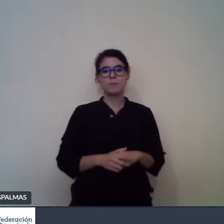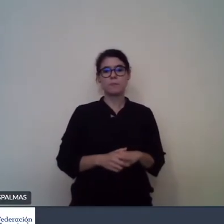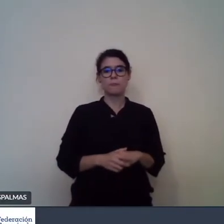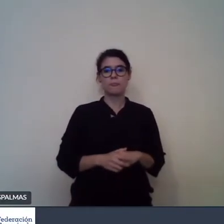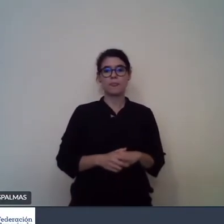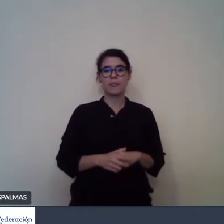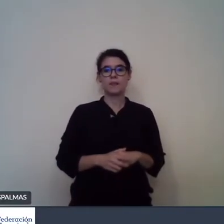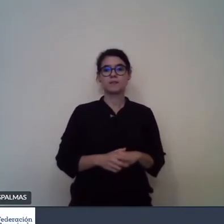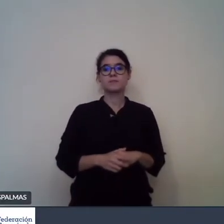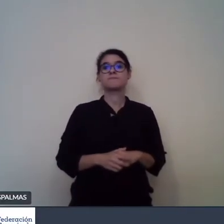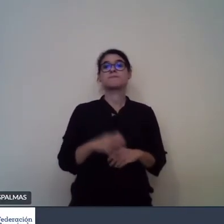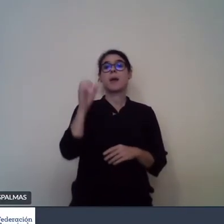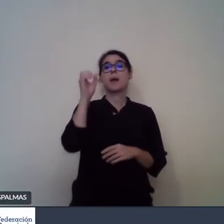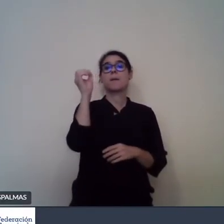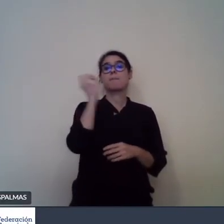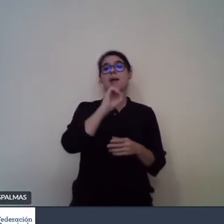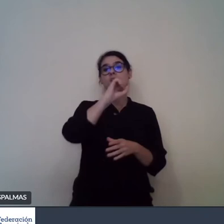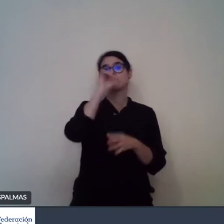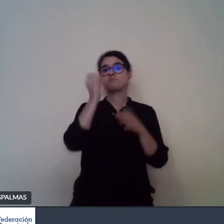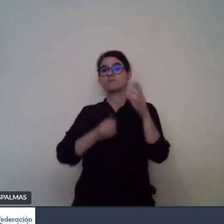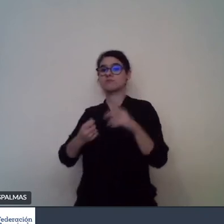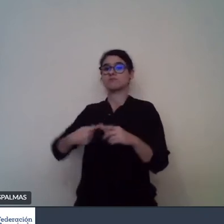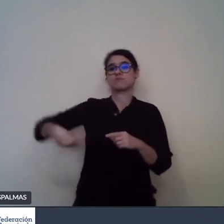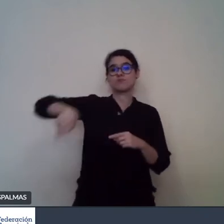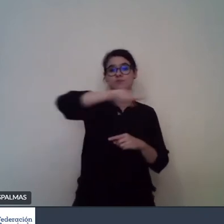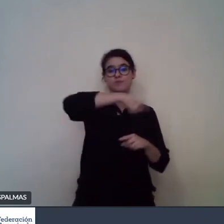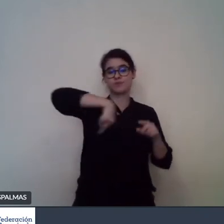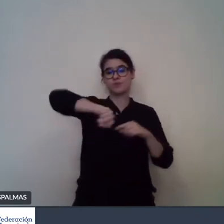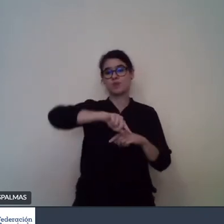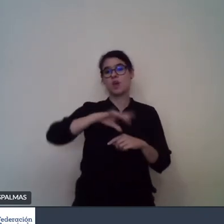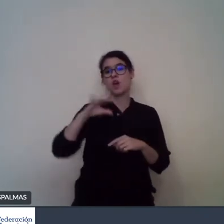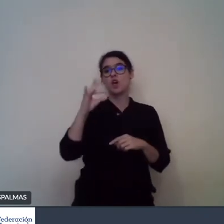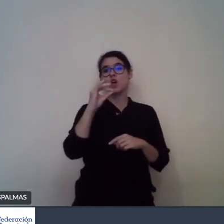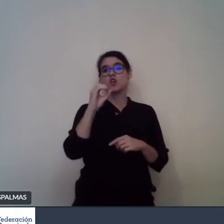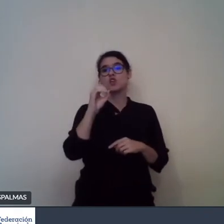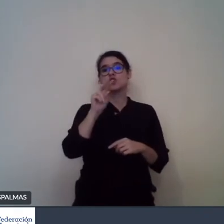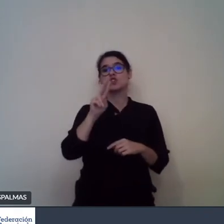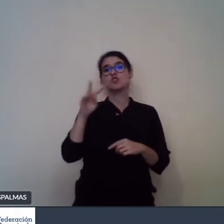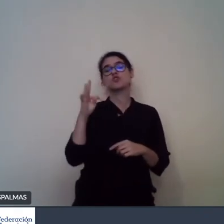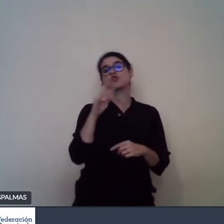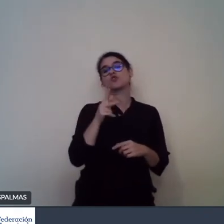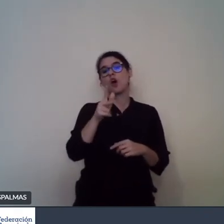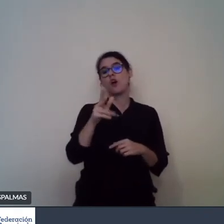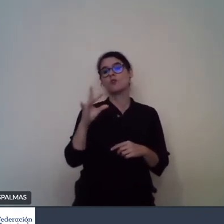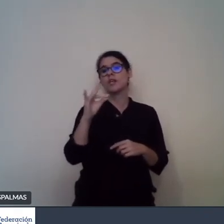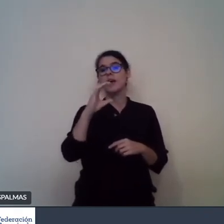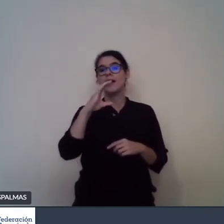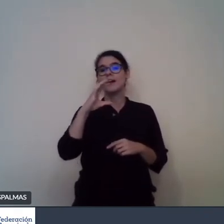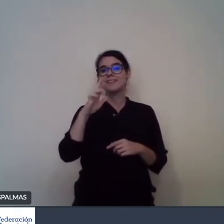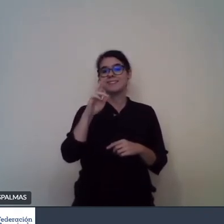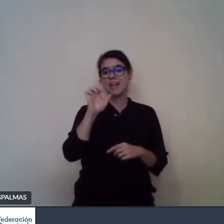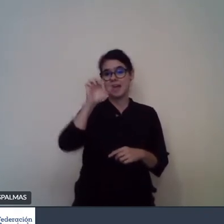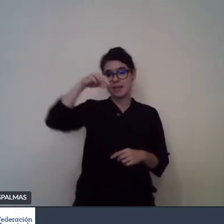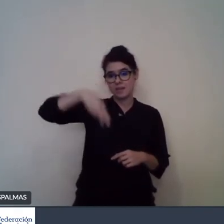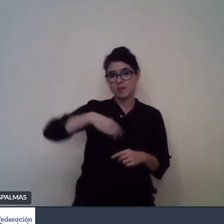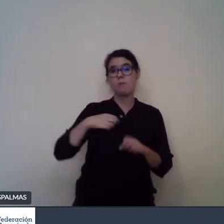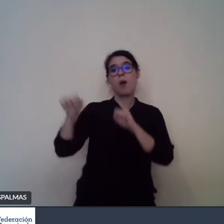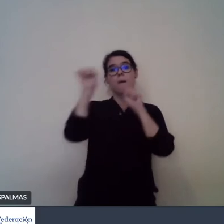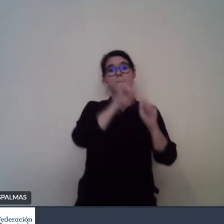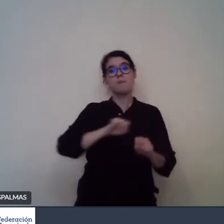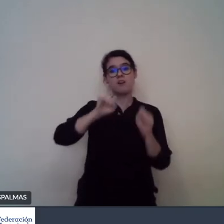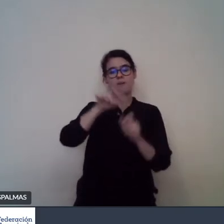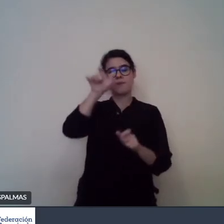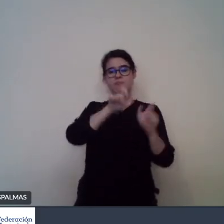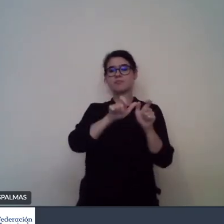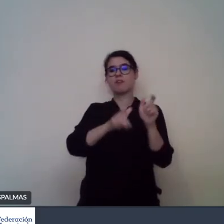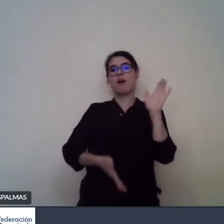Gira el balón, shuffle screen para el posteo del 3 en poste bajo contrario, bloqueo para sacar al tirador fuera o al base en este